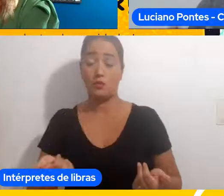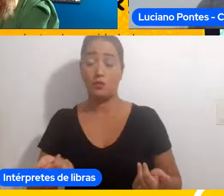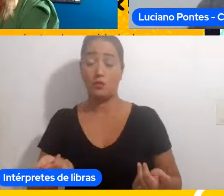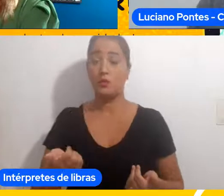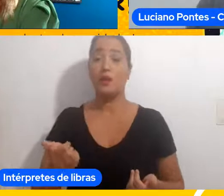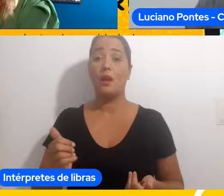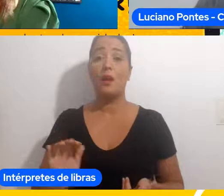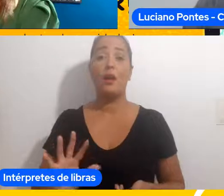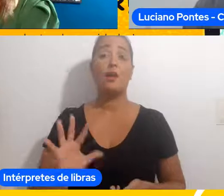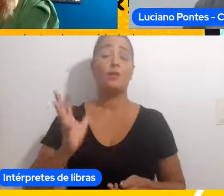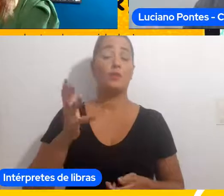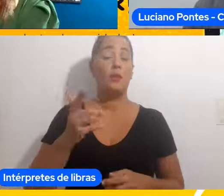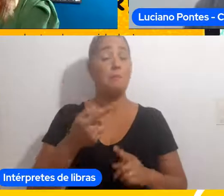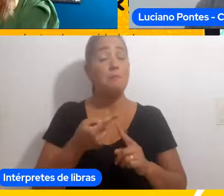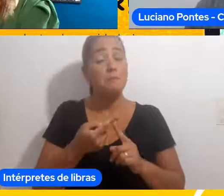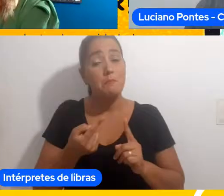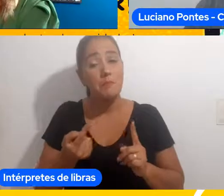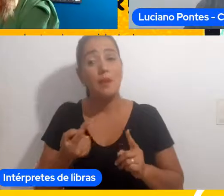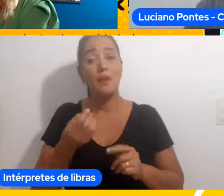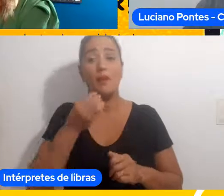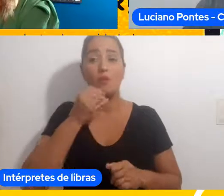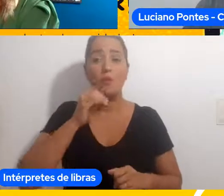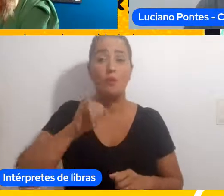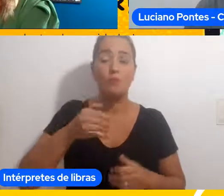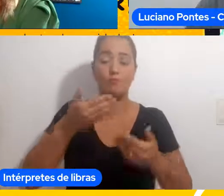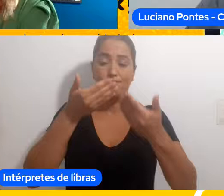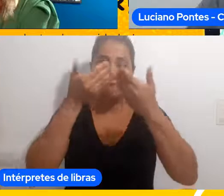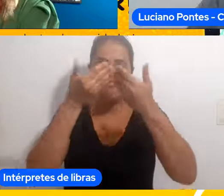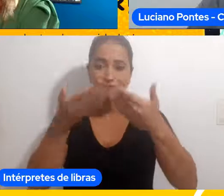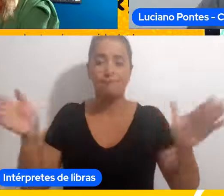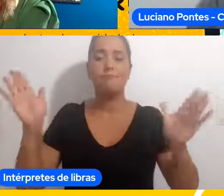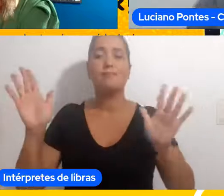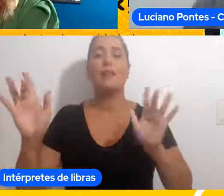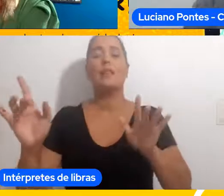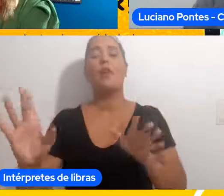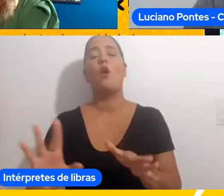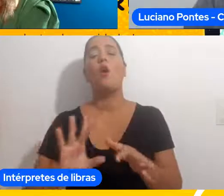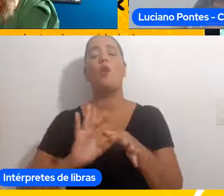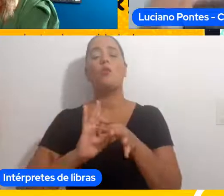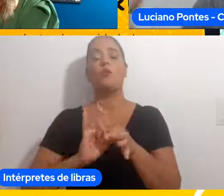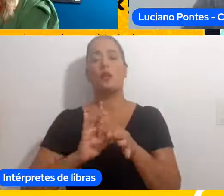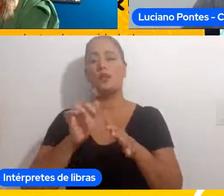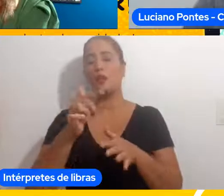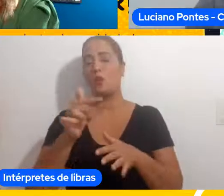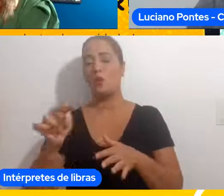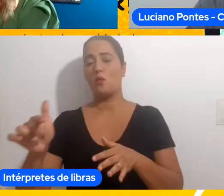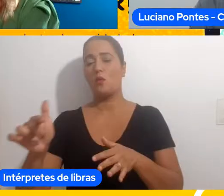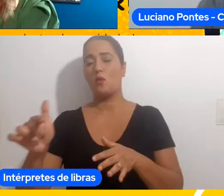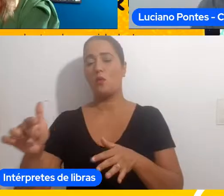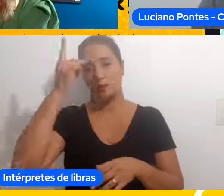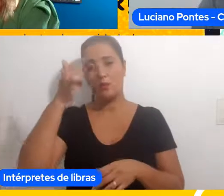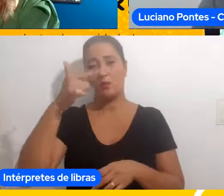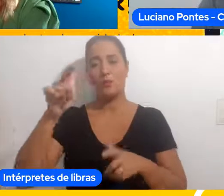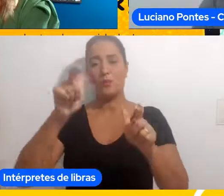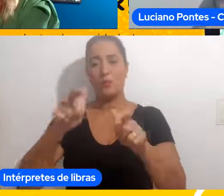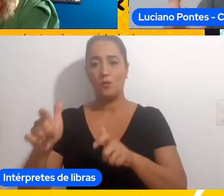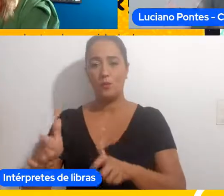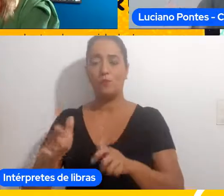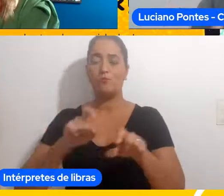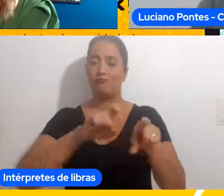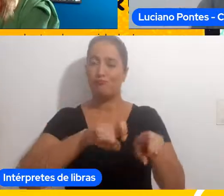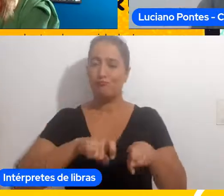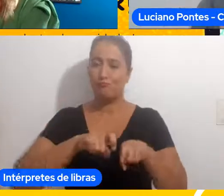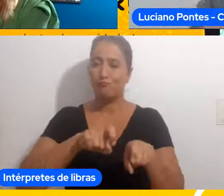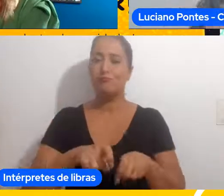tempo, essas janelas expandem de um jeito que conectam também pessoas de muitos lugares, né? pessoas que estão na zona rural, pessoas que